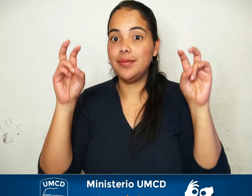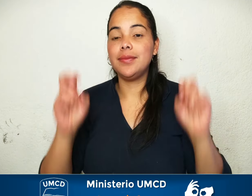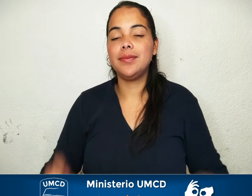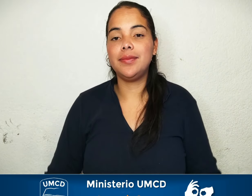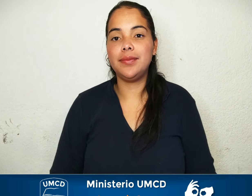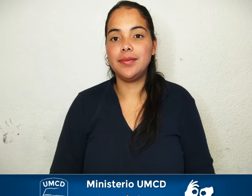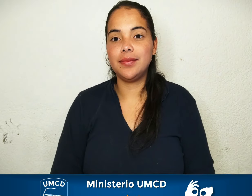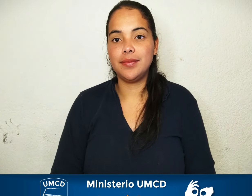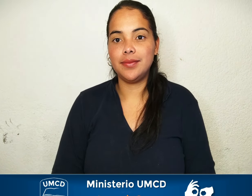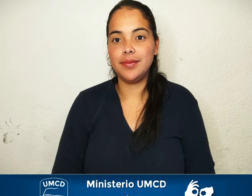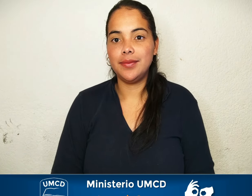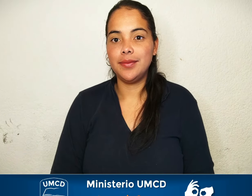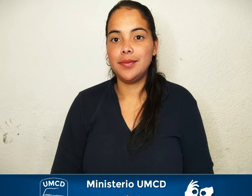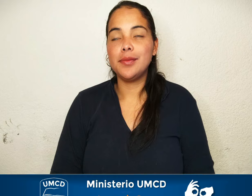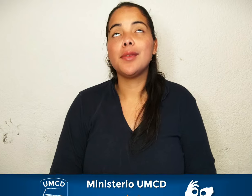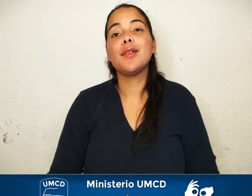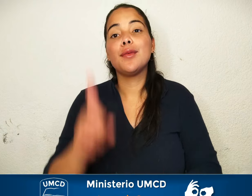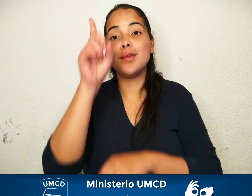Dios.